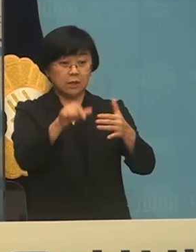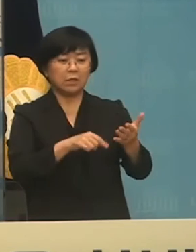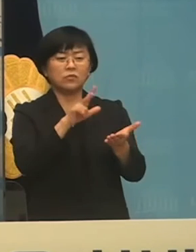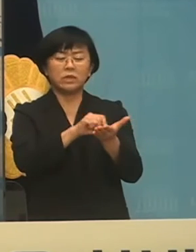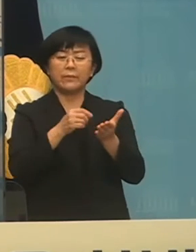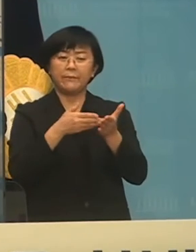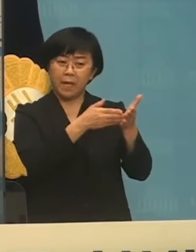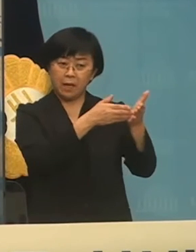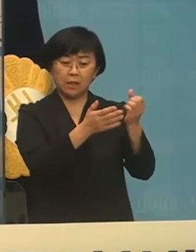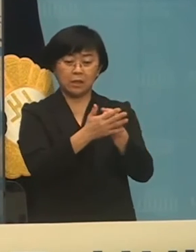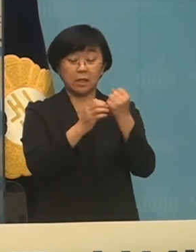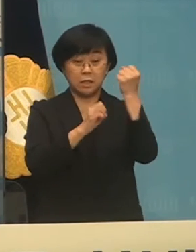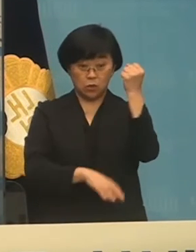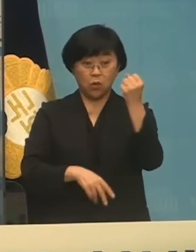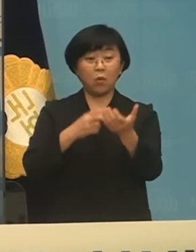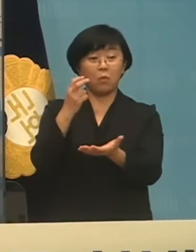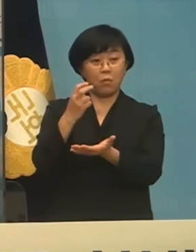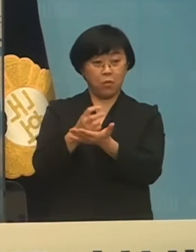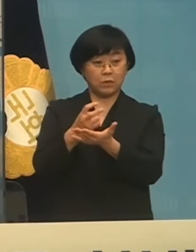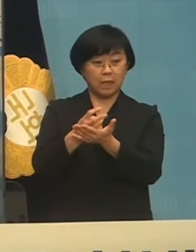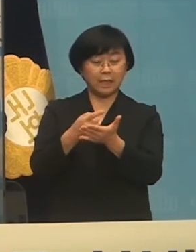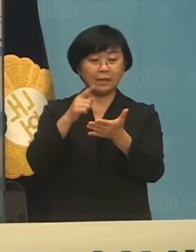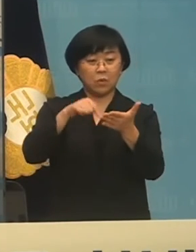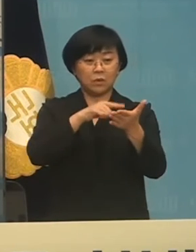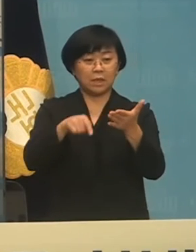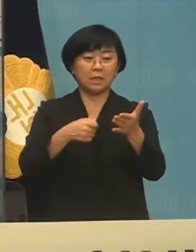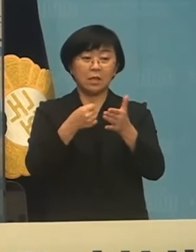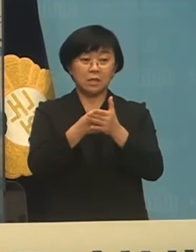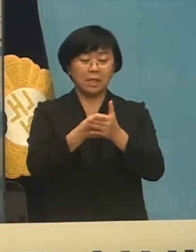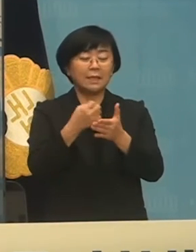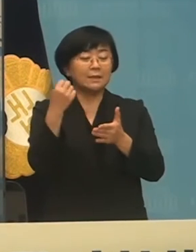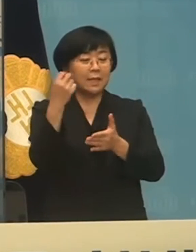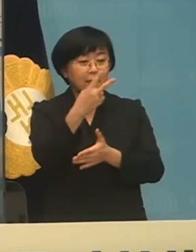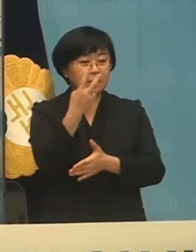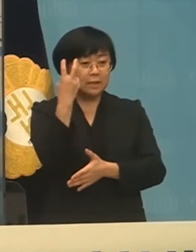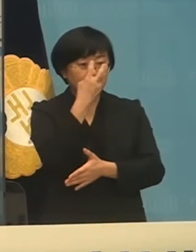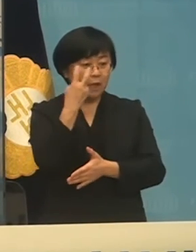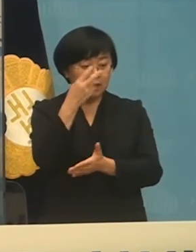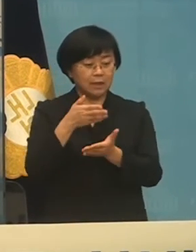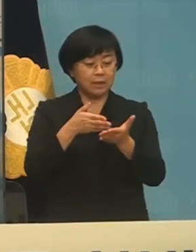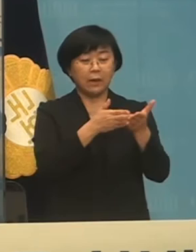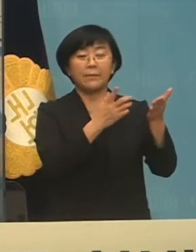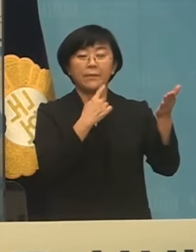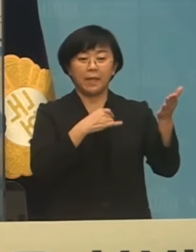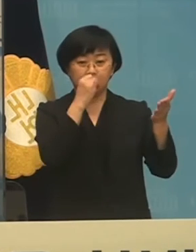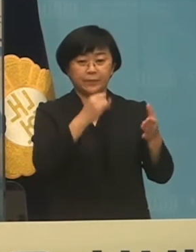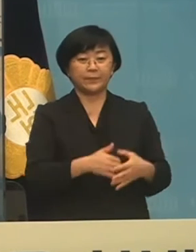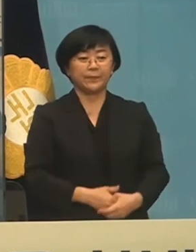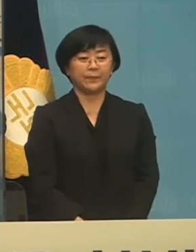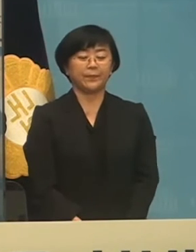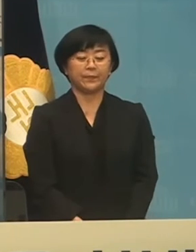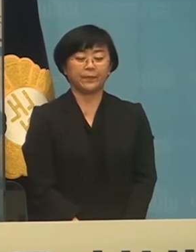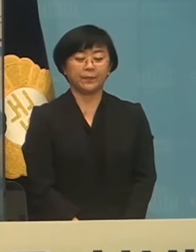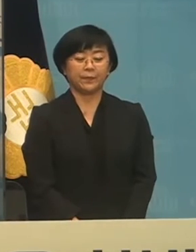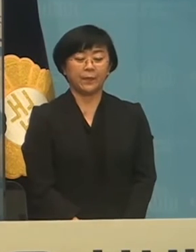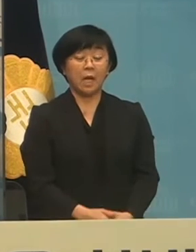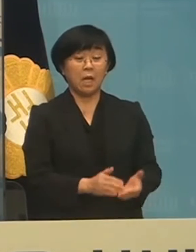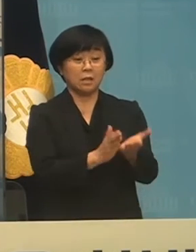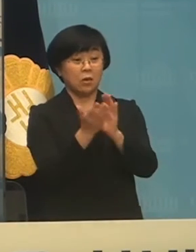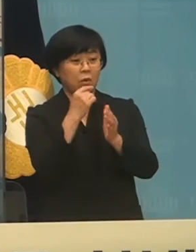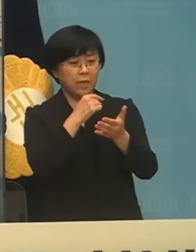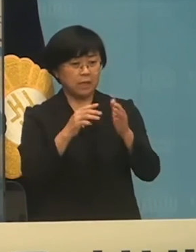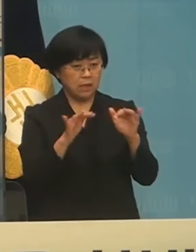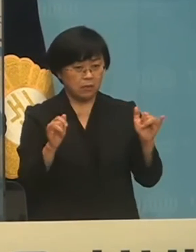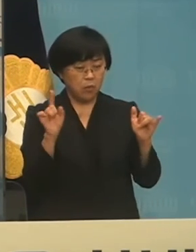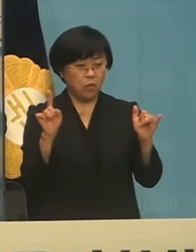문제점을 고려해 기존 배보상 결정에 대해 재심의해야 한다는 의견을 내기도 했습니다. 그 후 세월호